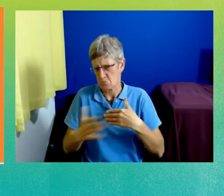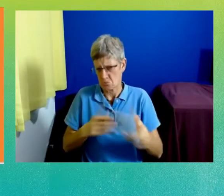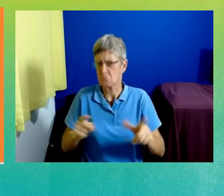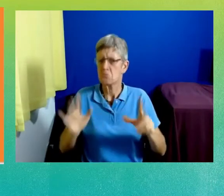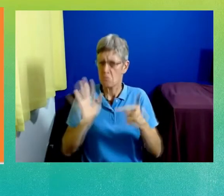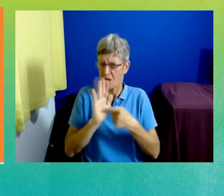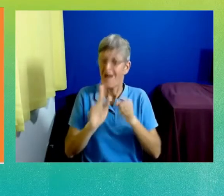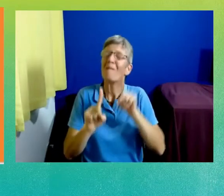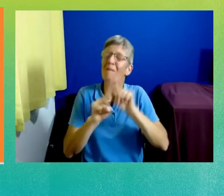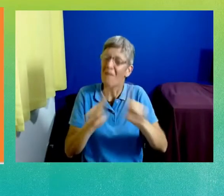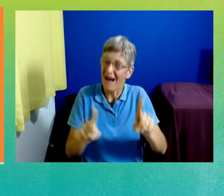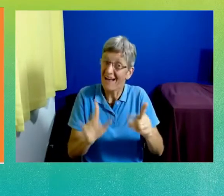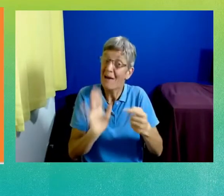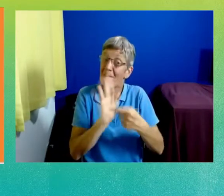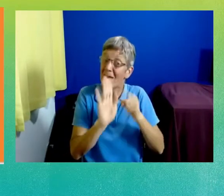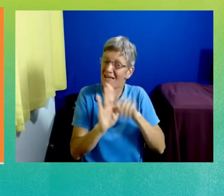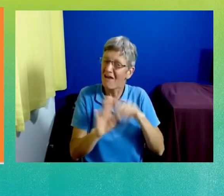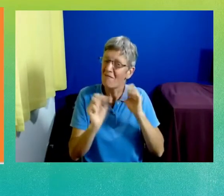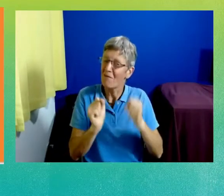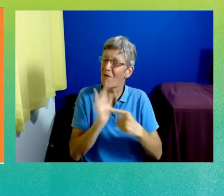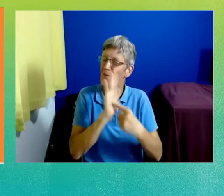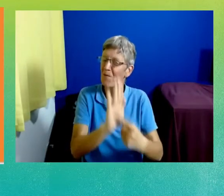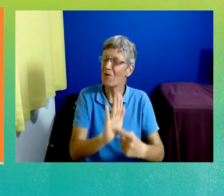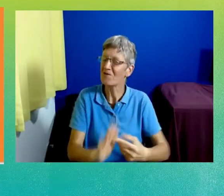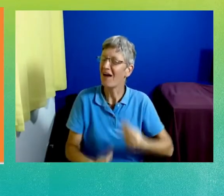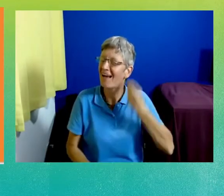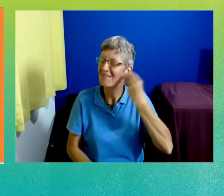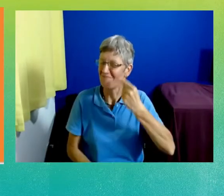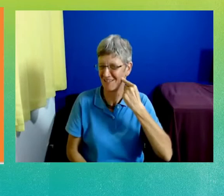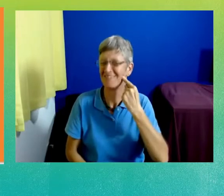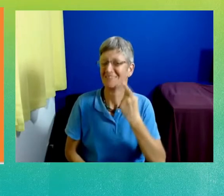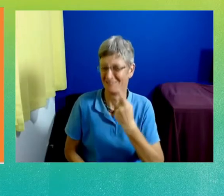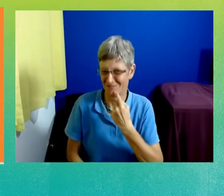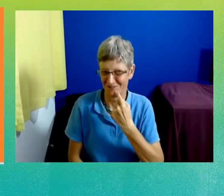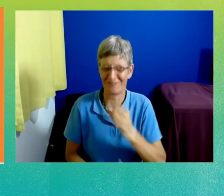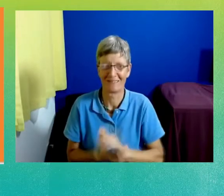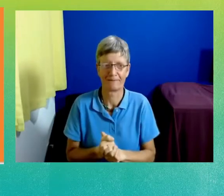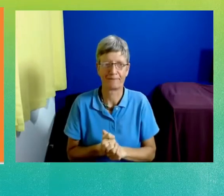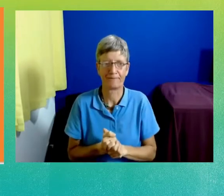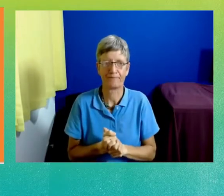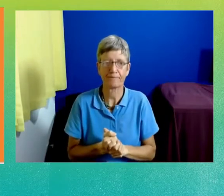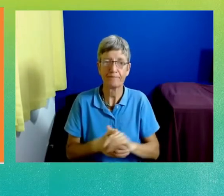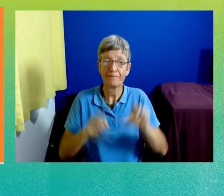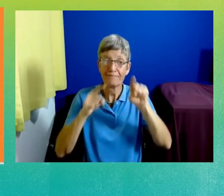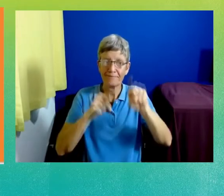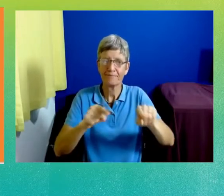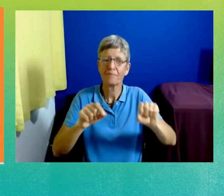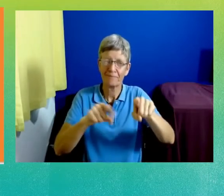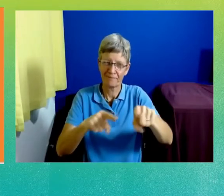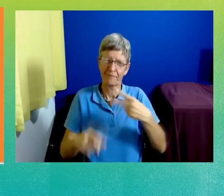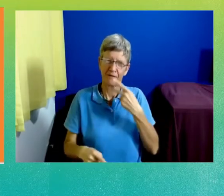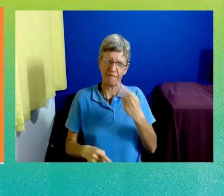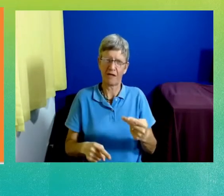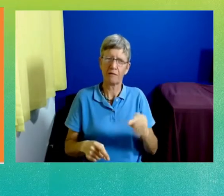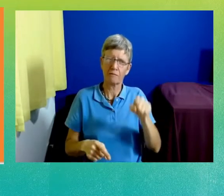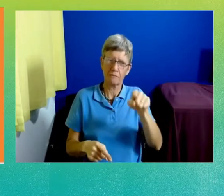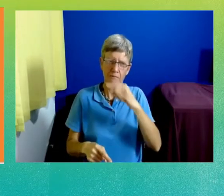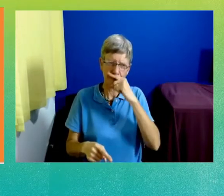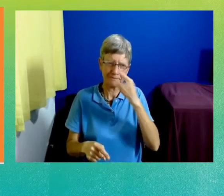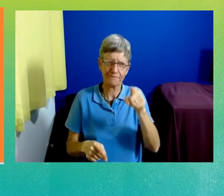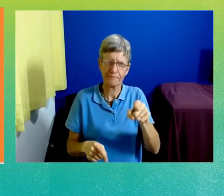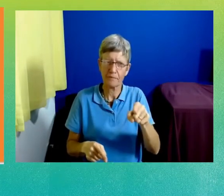tá? Então, metaforicamente, tem como você também apresentar aí a literatura surda.